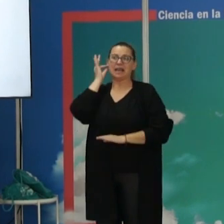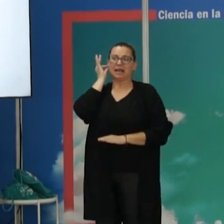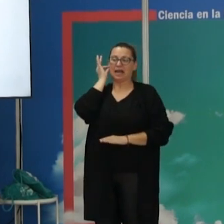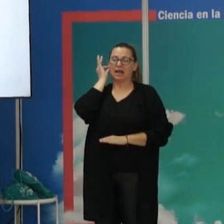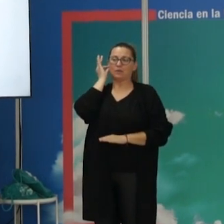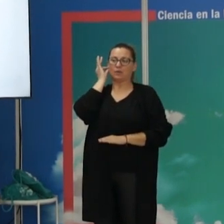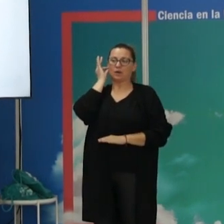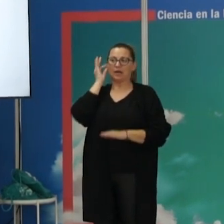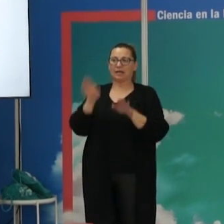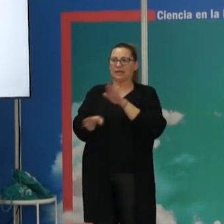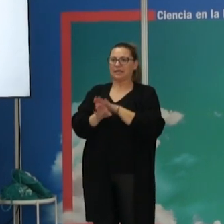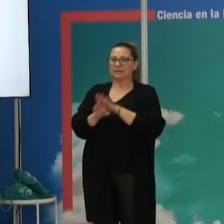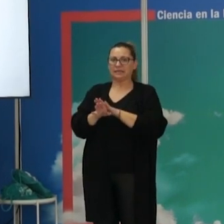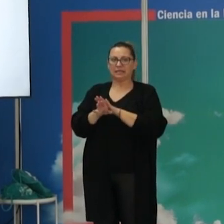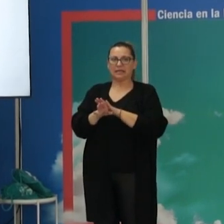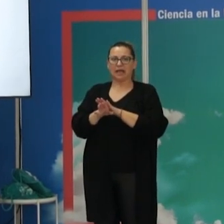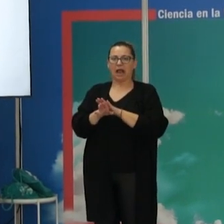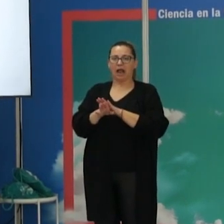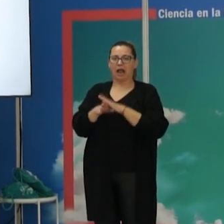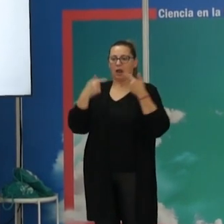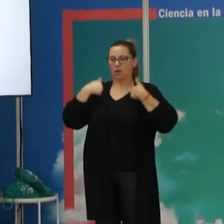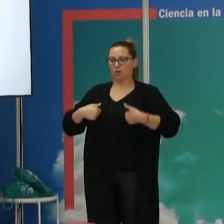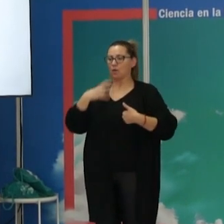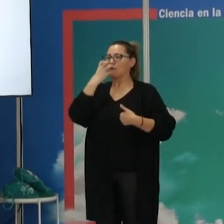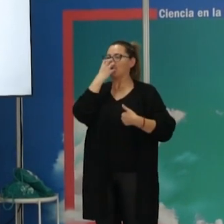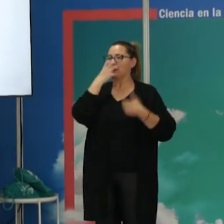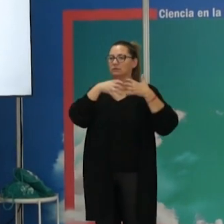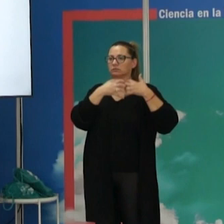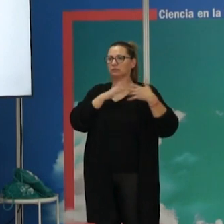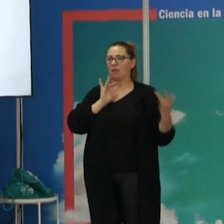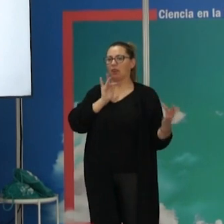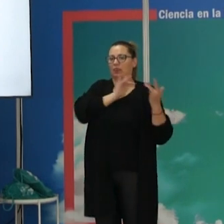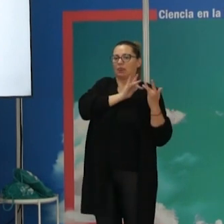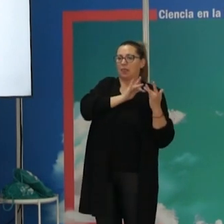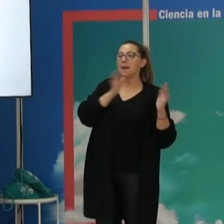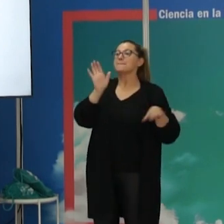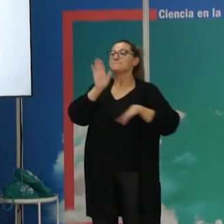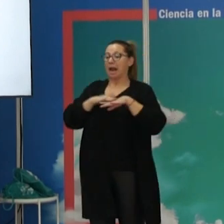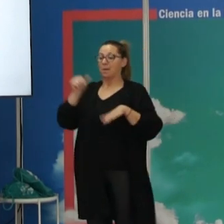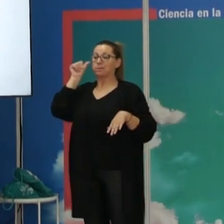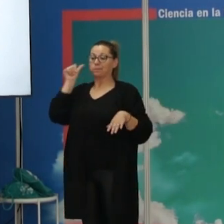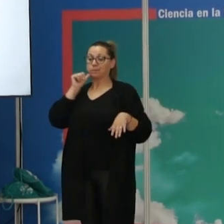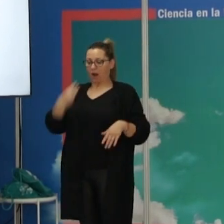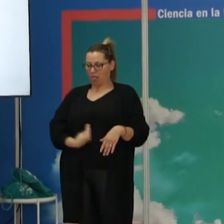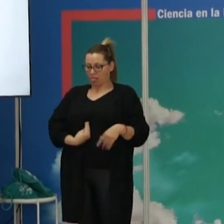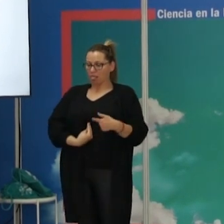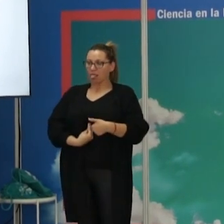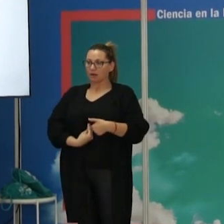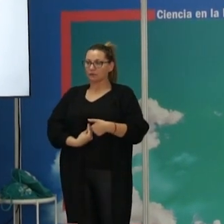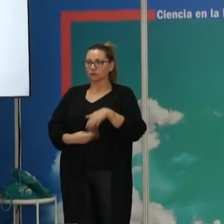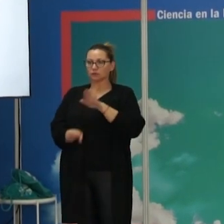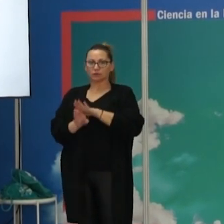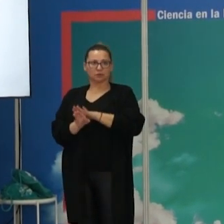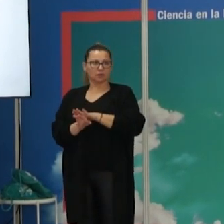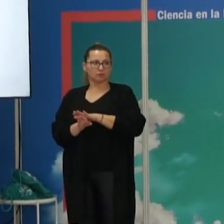embarazadas en muerte encefálica para posibilitar la vida de del feto. Y también la prohibición de matar, que no es